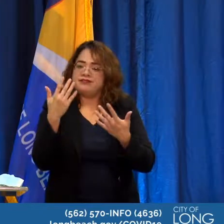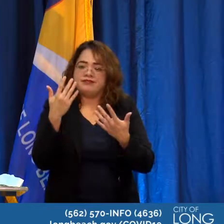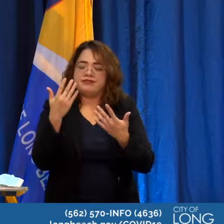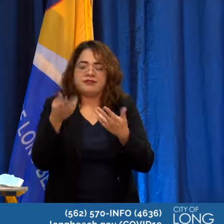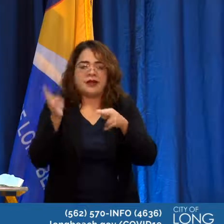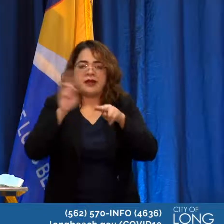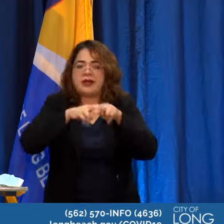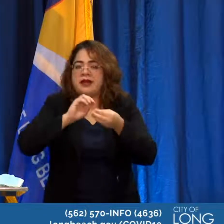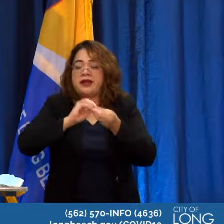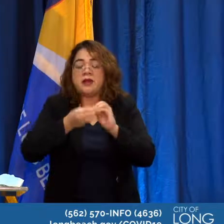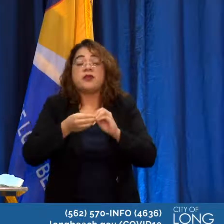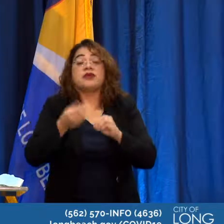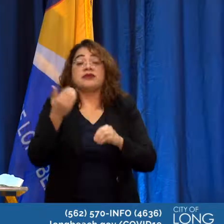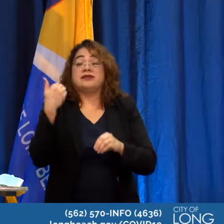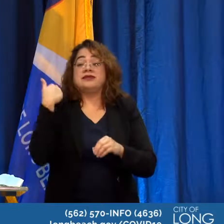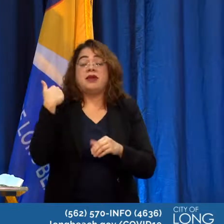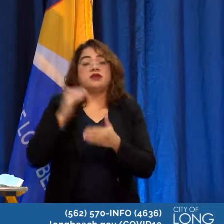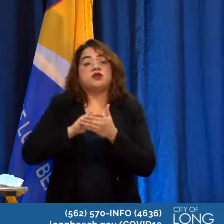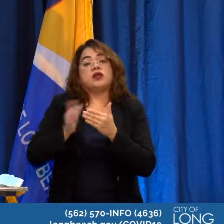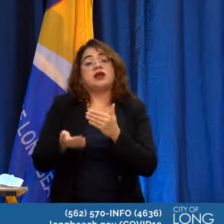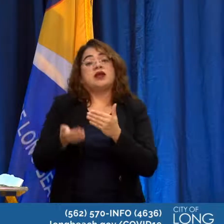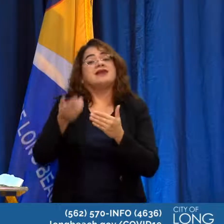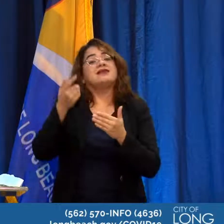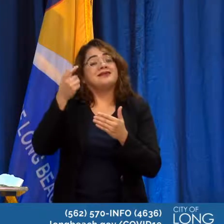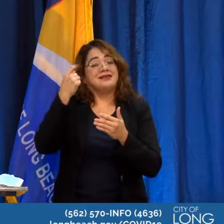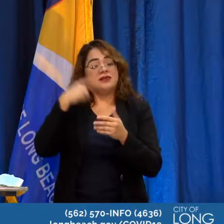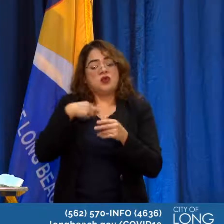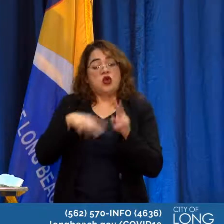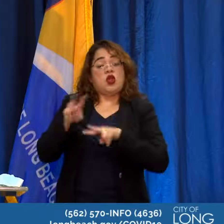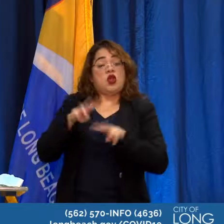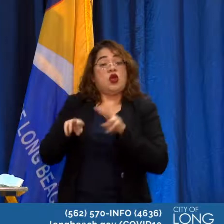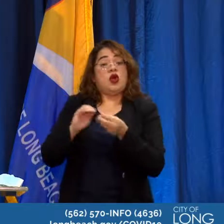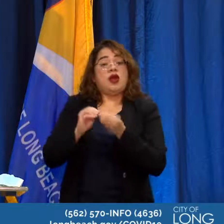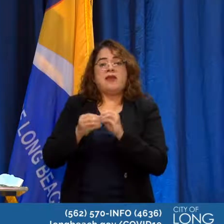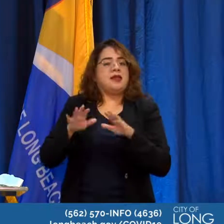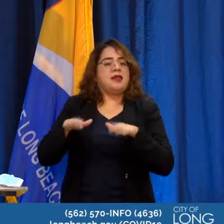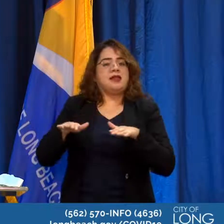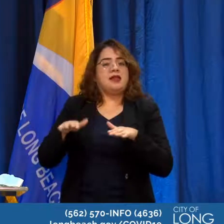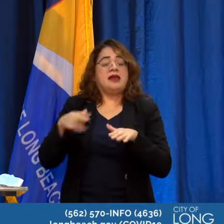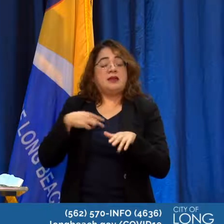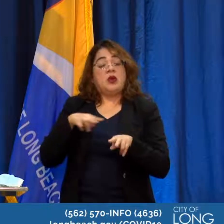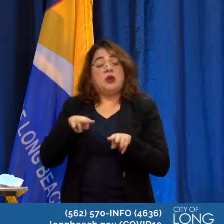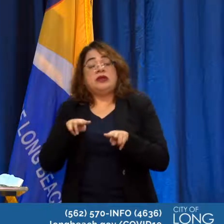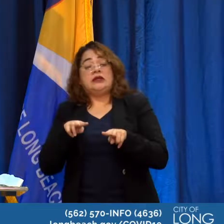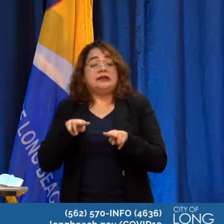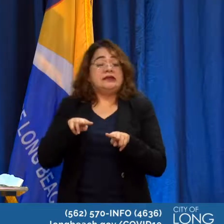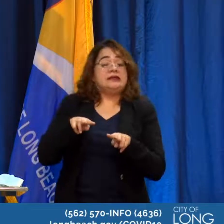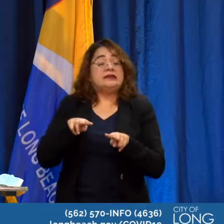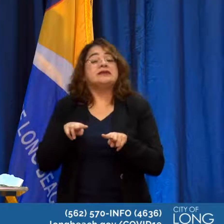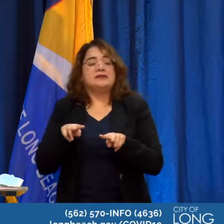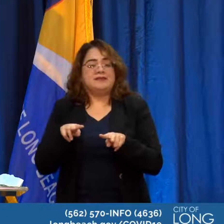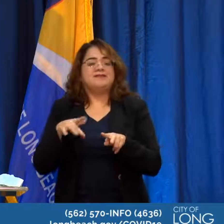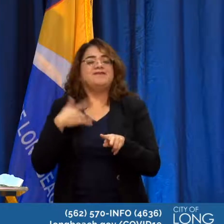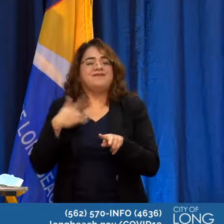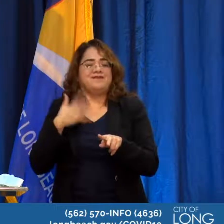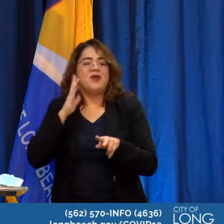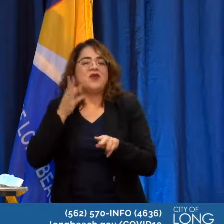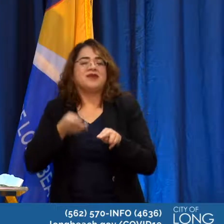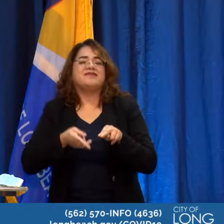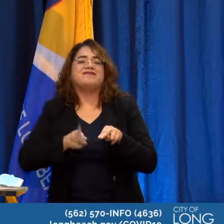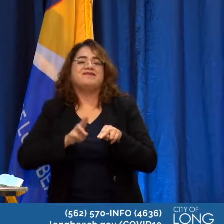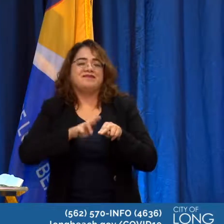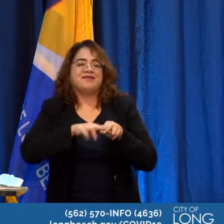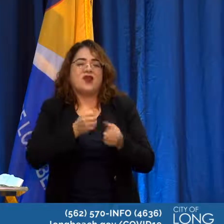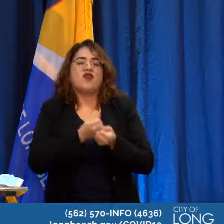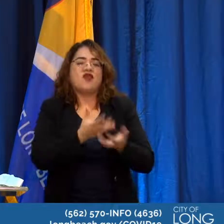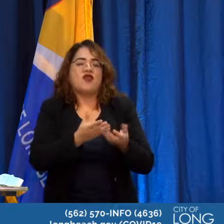festivo de Acción de Gracias, estamos esperando que esos números sigan subiendo. La prioridad